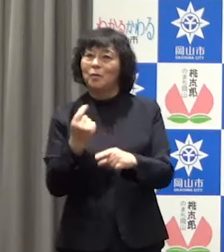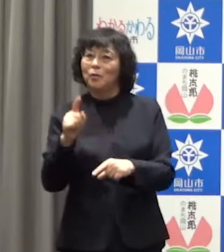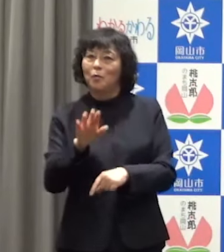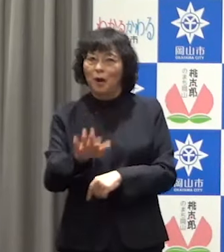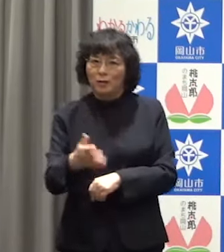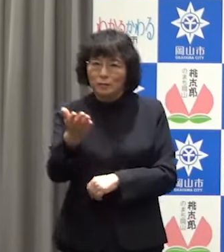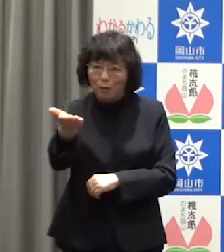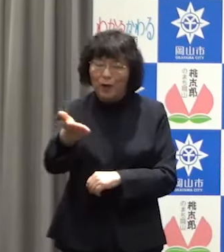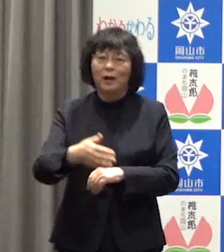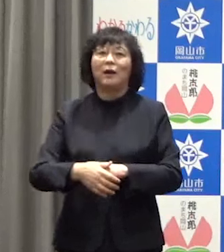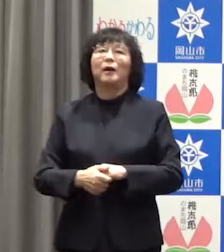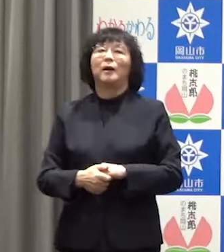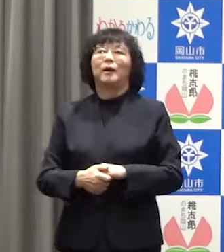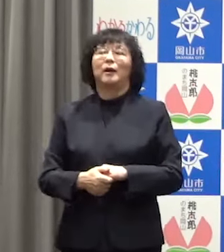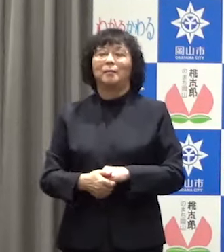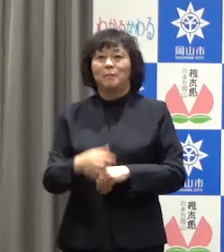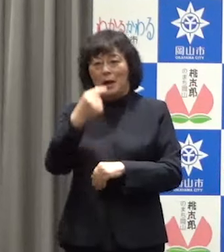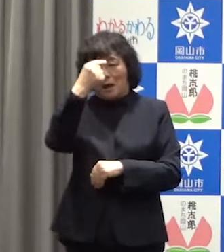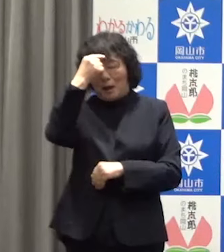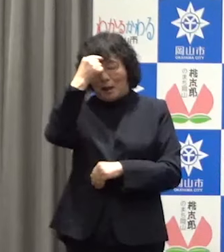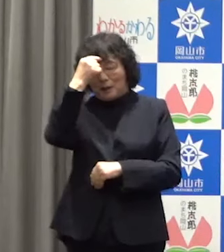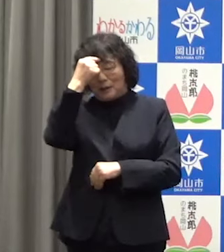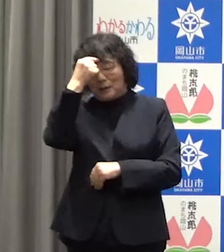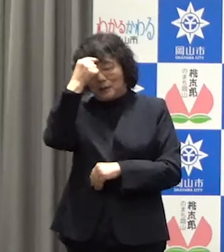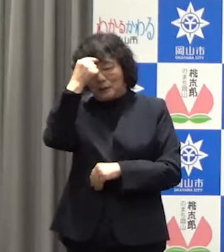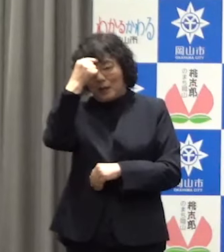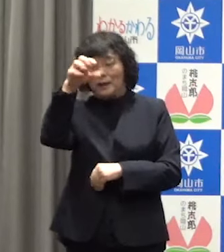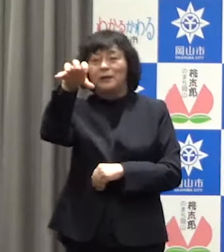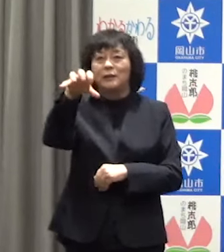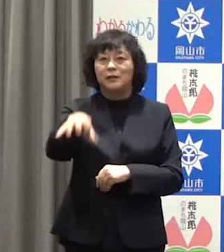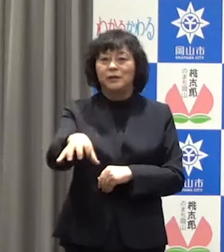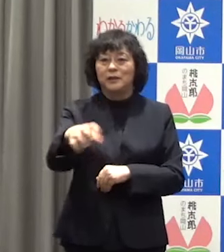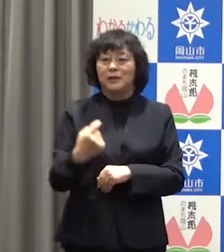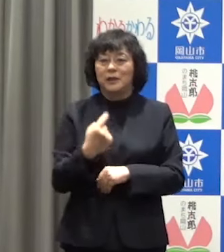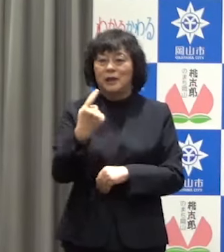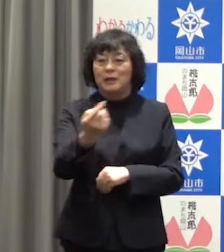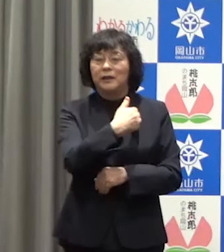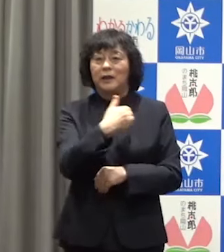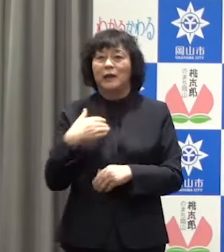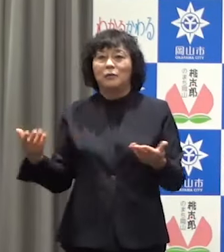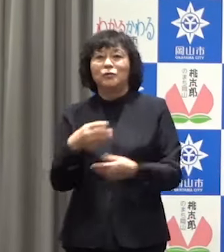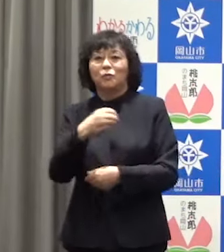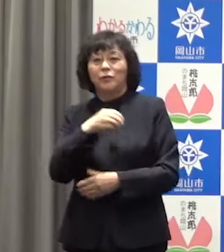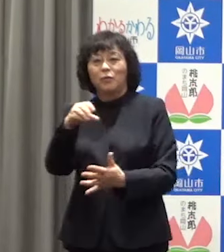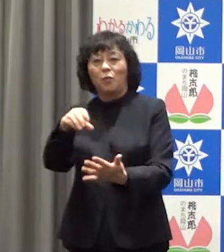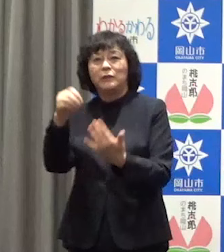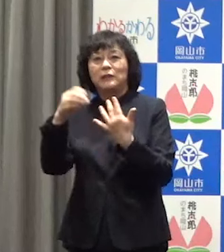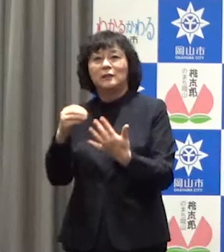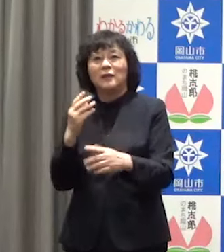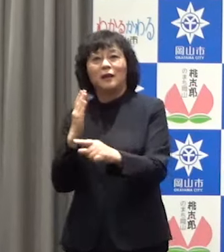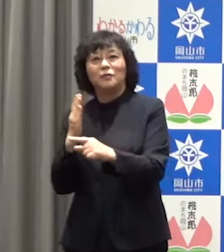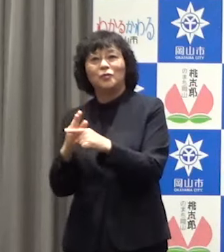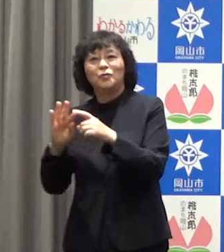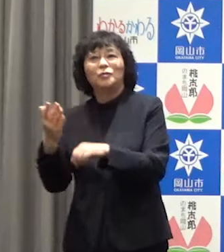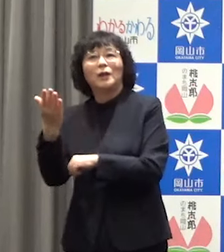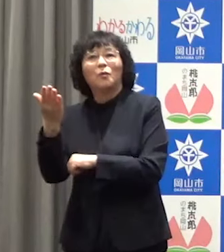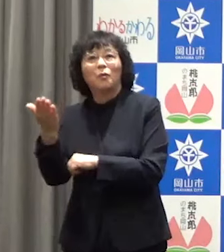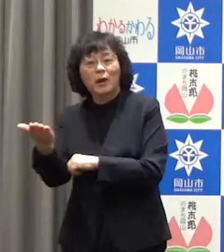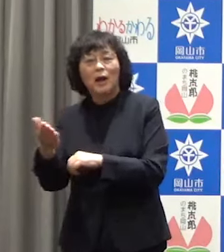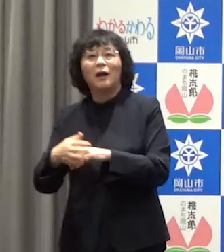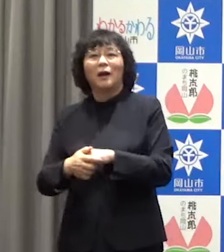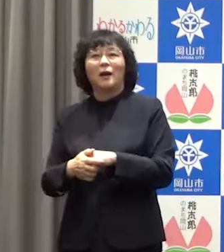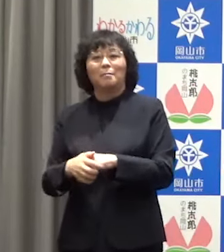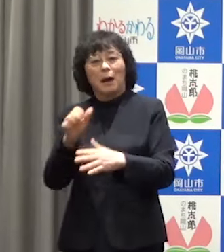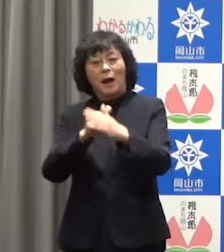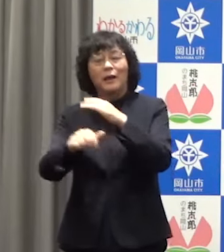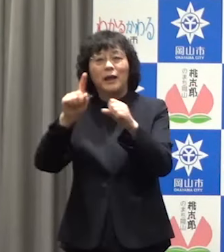えば被災地に行けるような職員を、まあ、人選しているとか、そういった中こう現状で進めている派遣への準備み